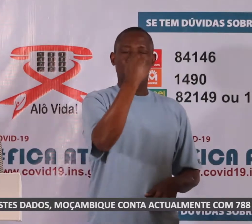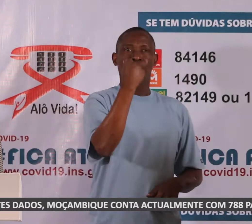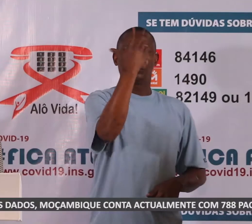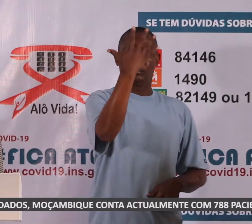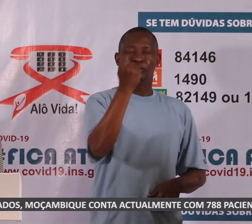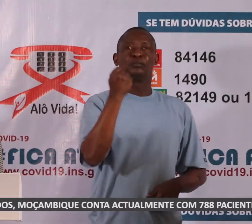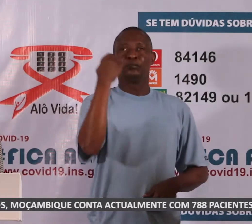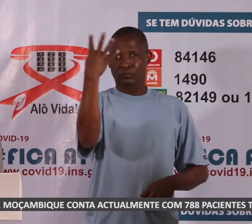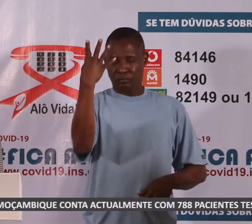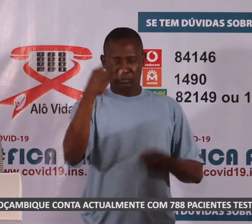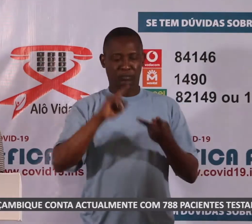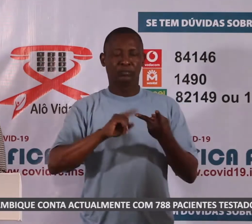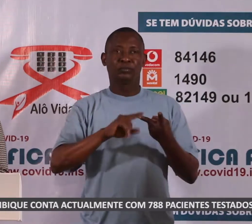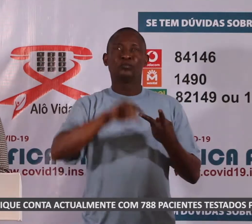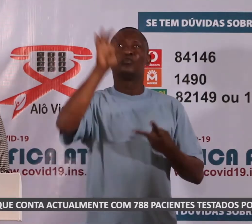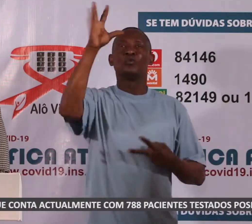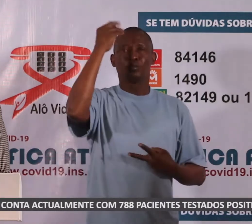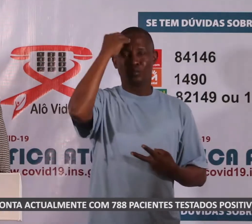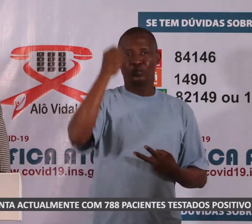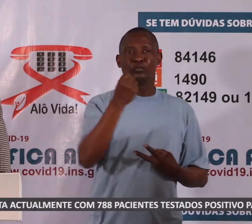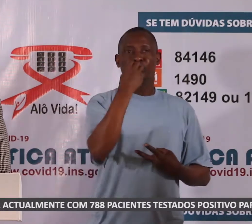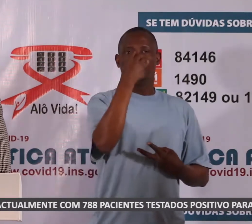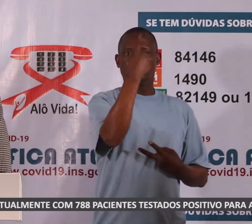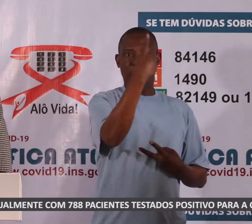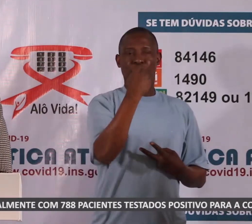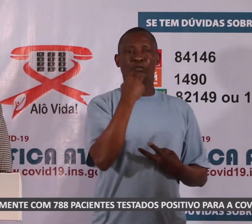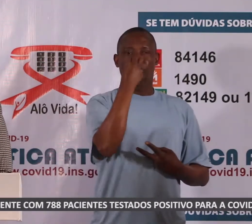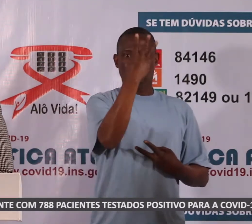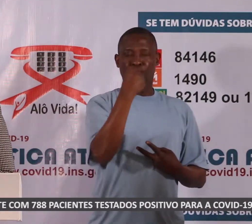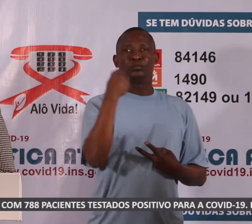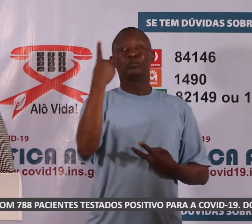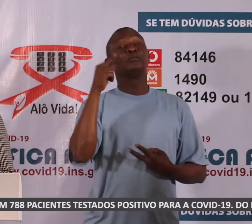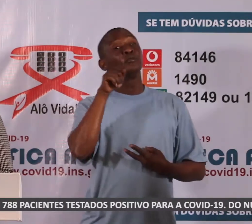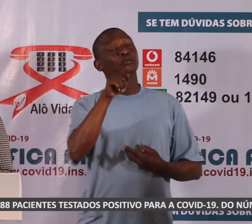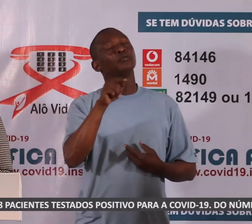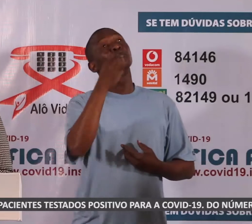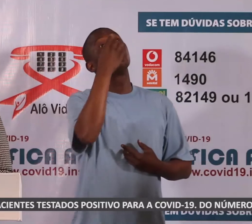133 província de Maputo e, finalmente, 48 testes são da cidade de Maputo.